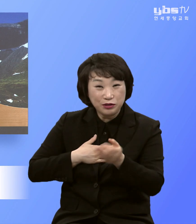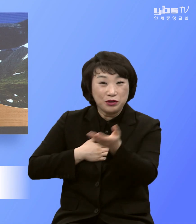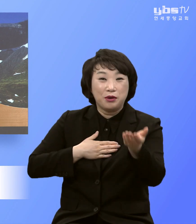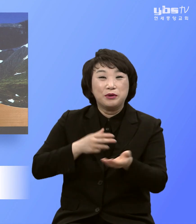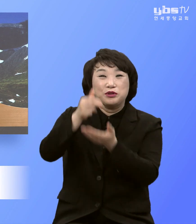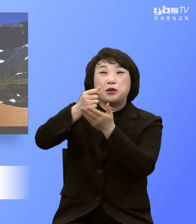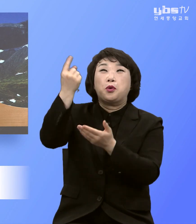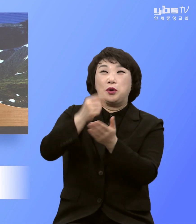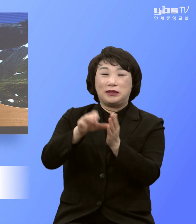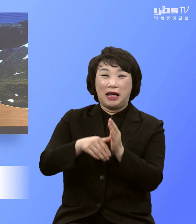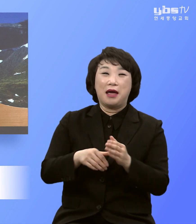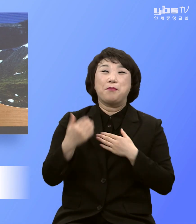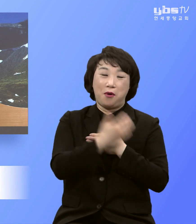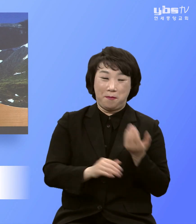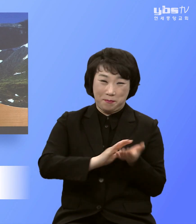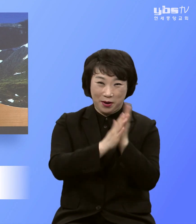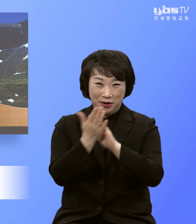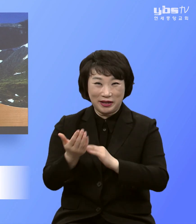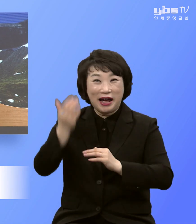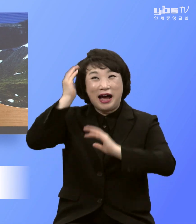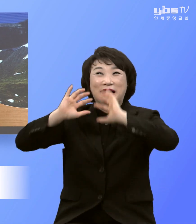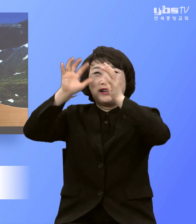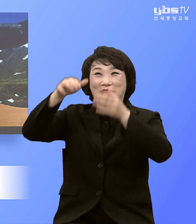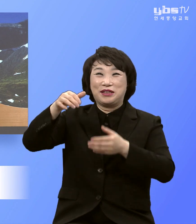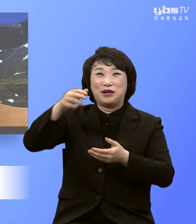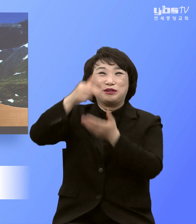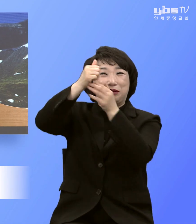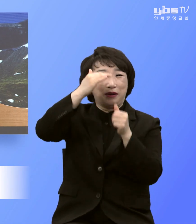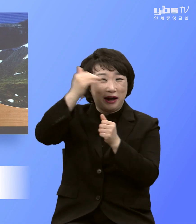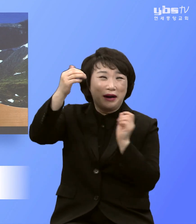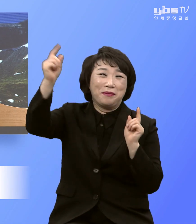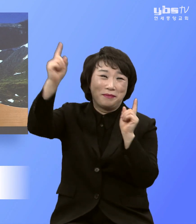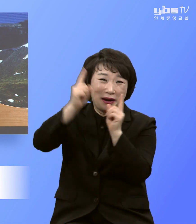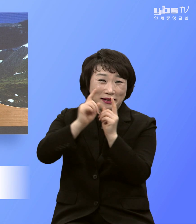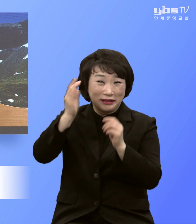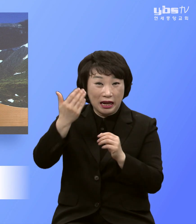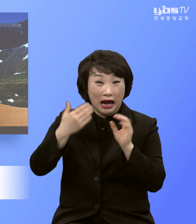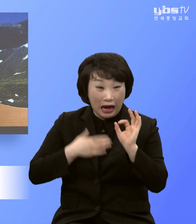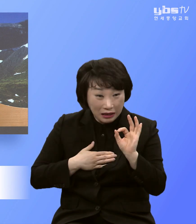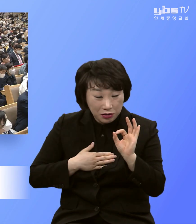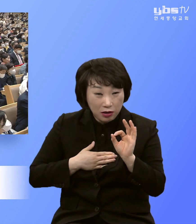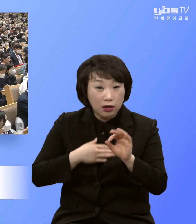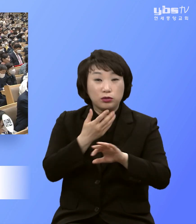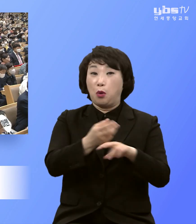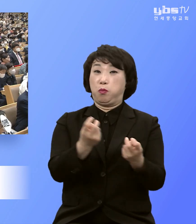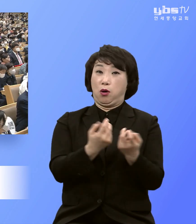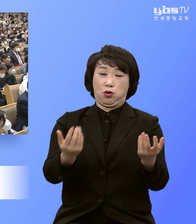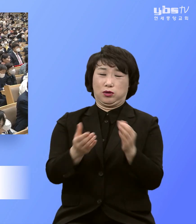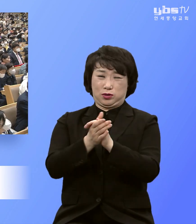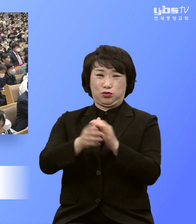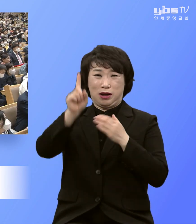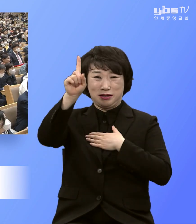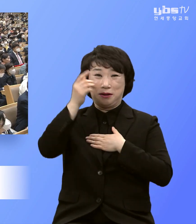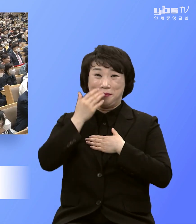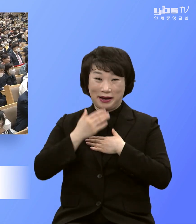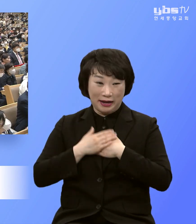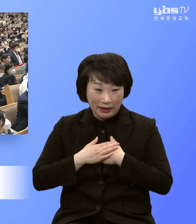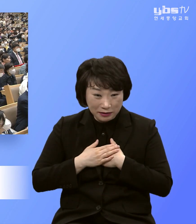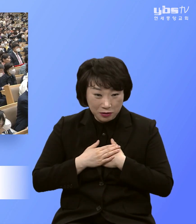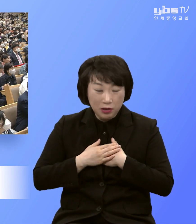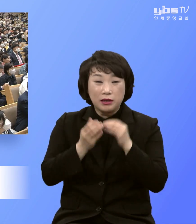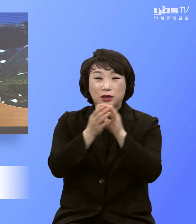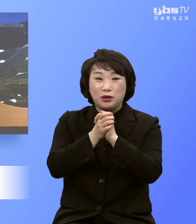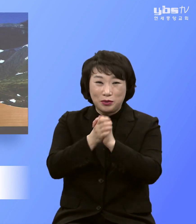변화된 몸으로 공중에서 만나야 된다. 다른 방법이 없다. 기도밖에 없다, 이 말이에요.